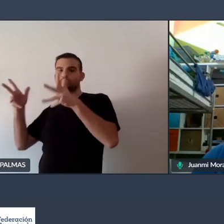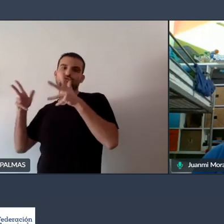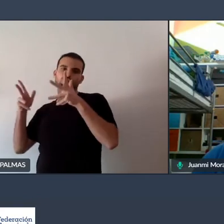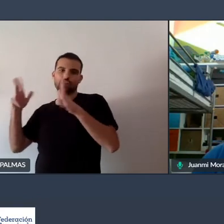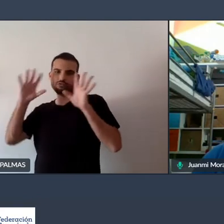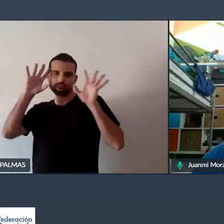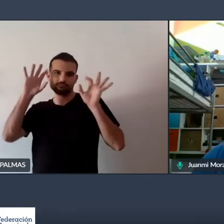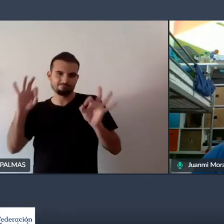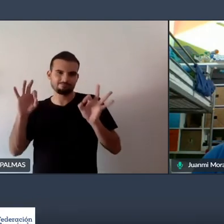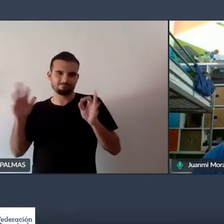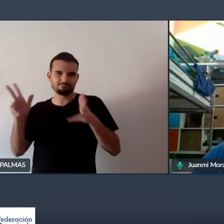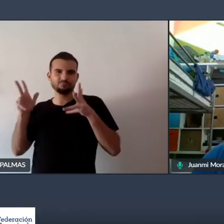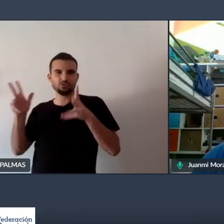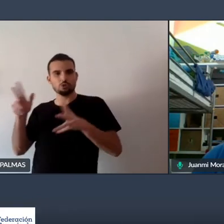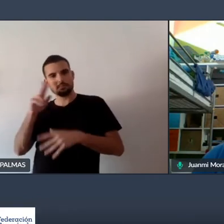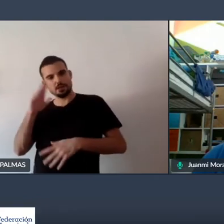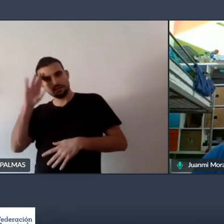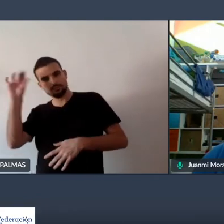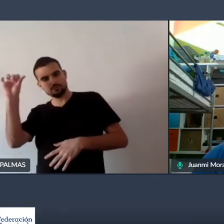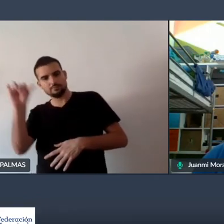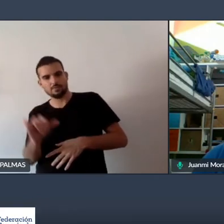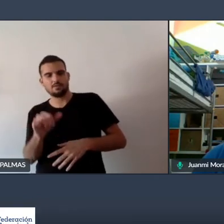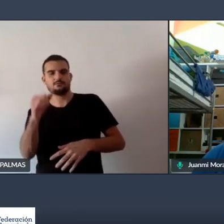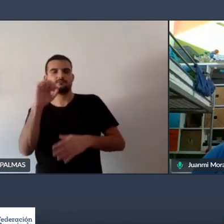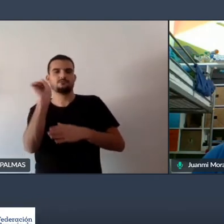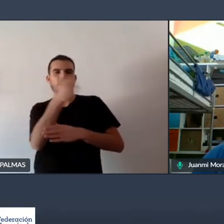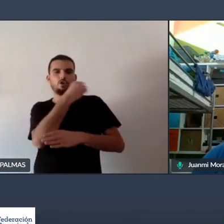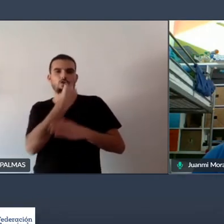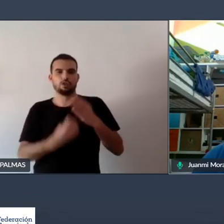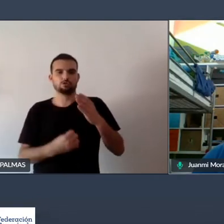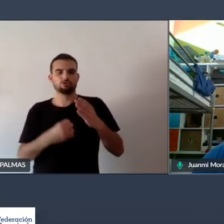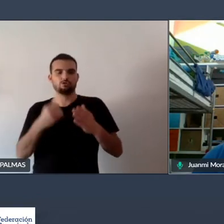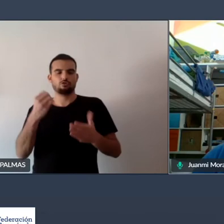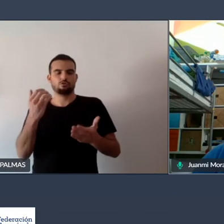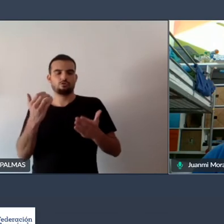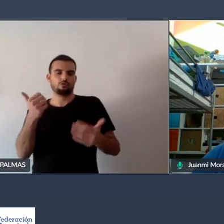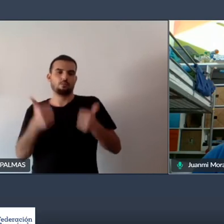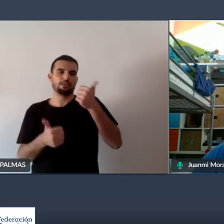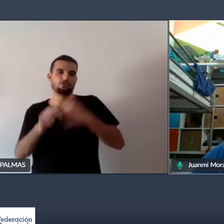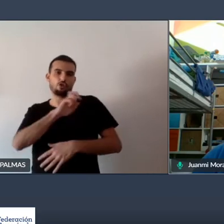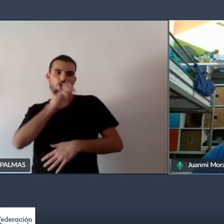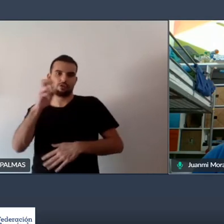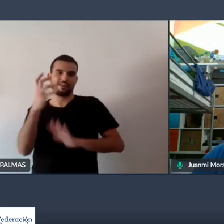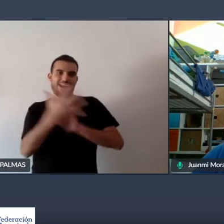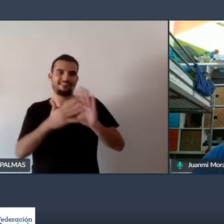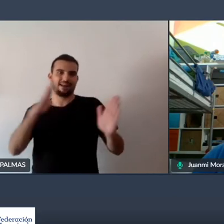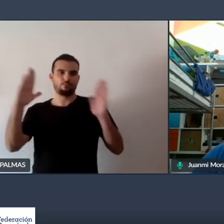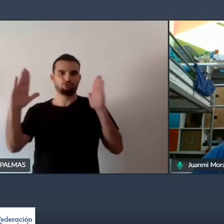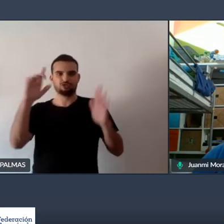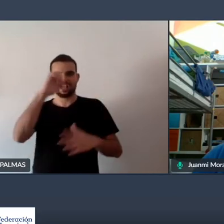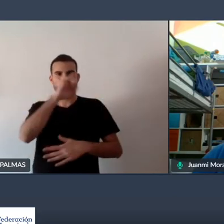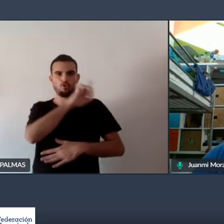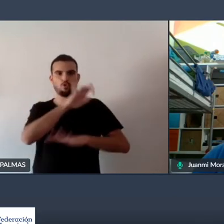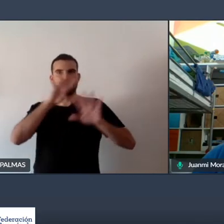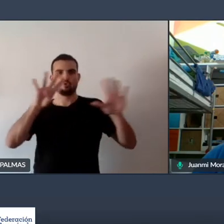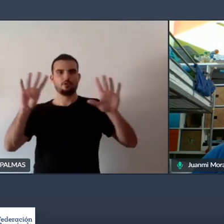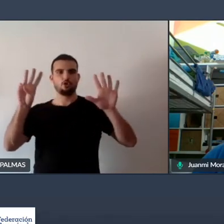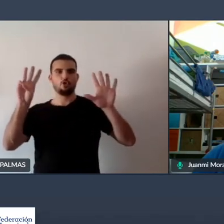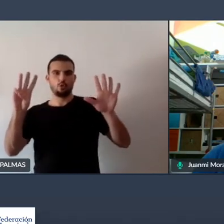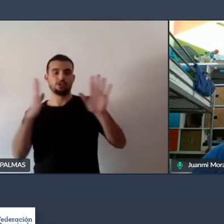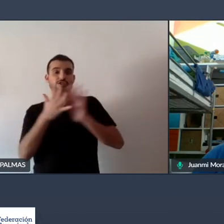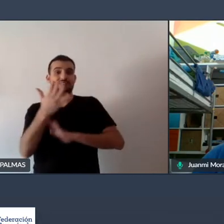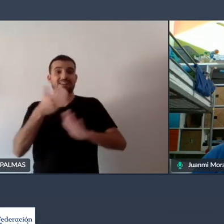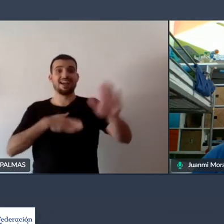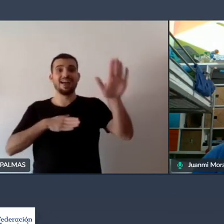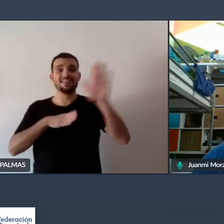que hubiera visto más baloncesto de otras competiciones. También es verdad que en aquella época, estamos hablando del año 98, no había el acceso que tenemos ahora a baloncesto de otras